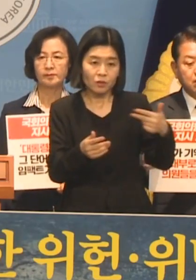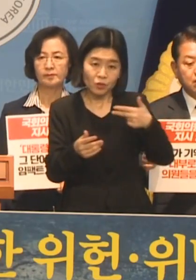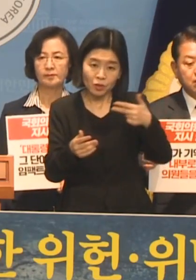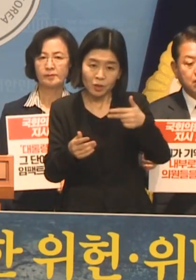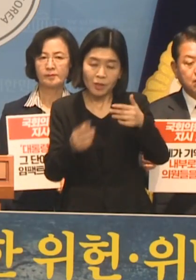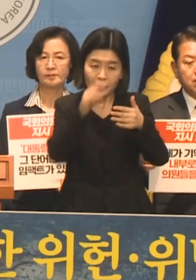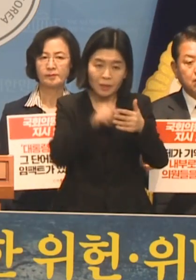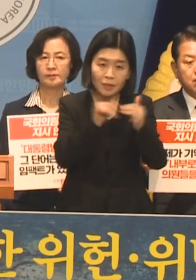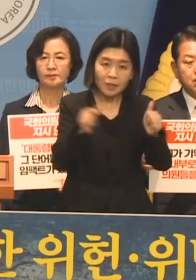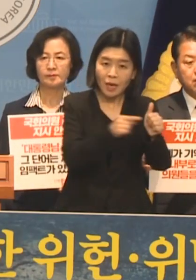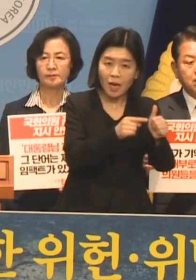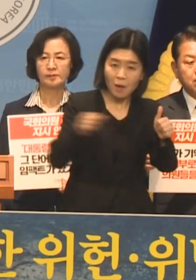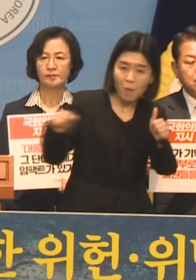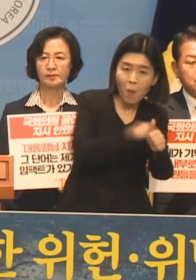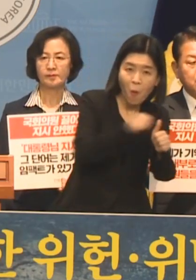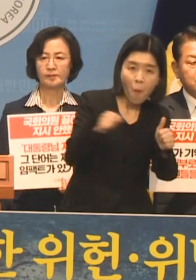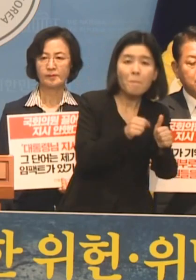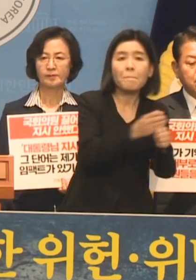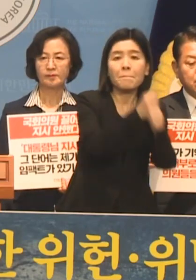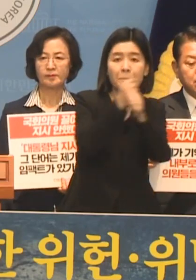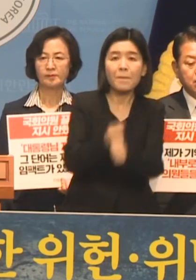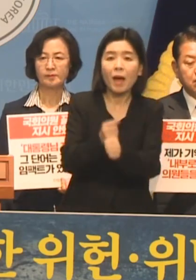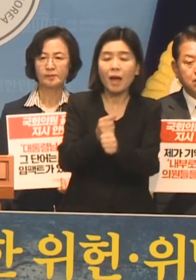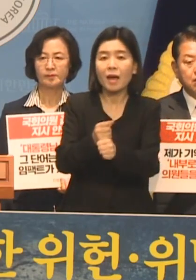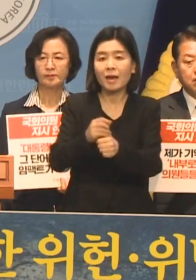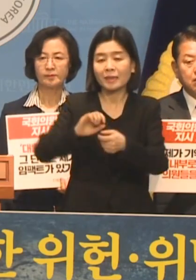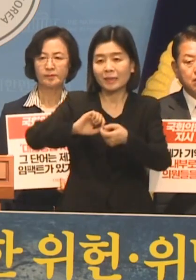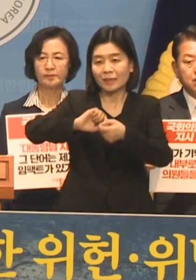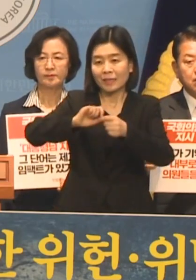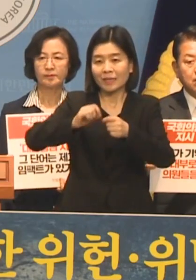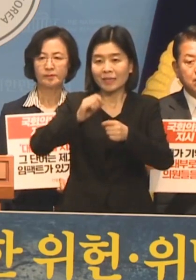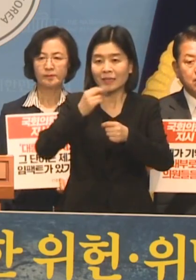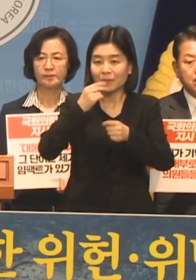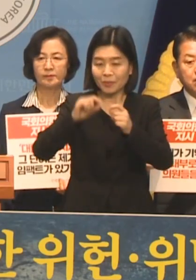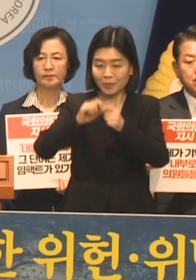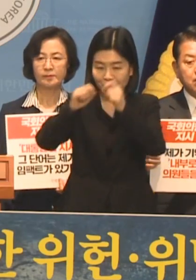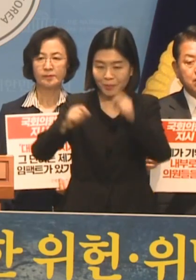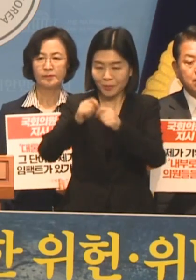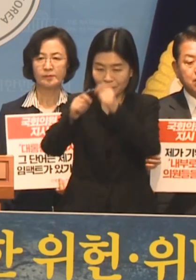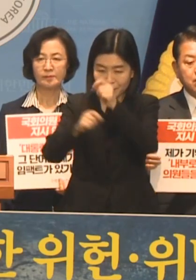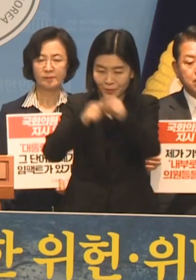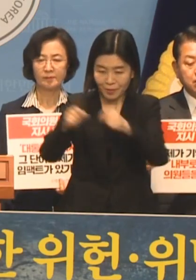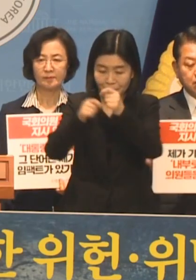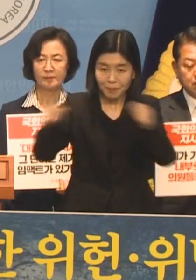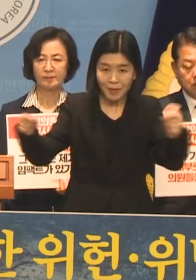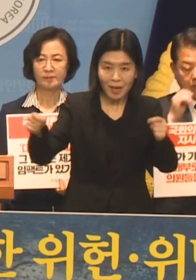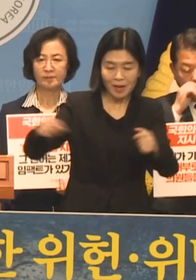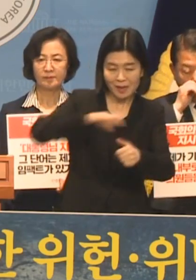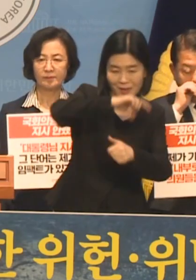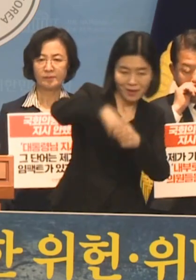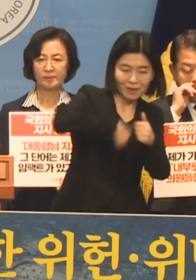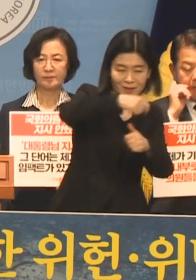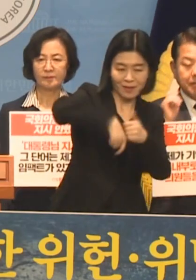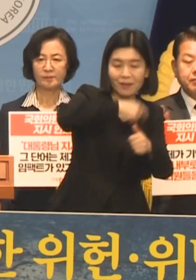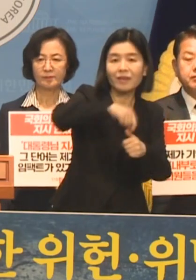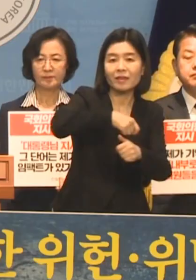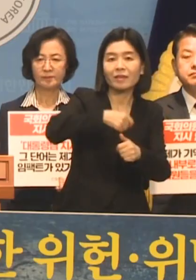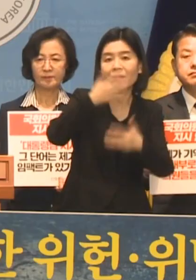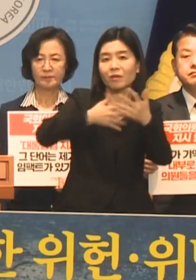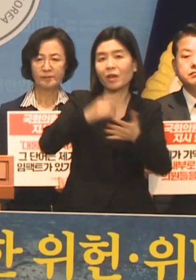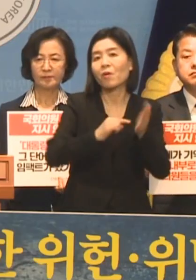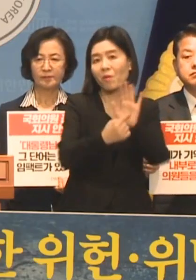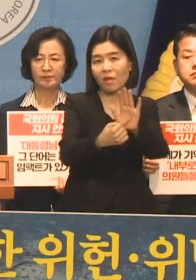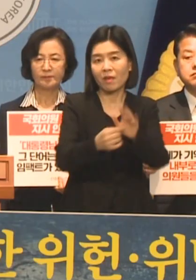폭행하고 케이블 타이, 플라스틱 수갑으로 포박하는 영상이 공개됐습니다. 시민